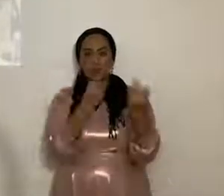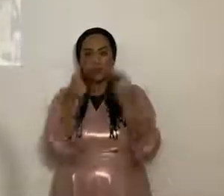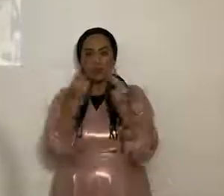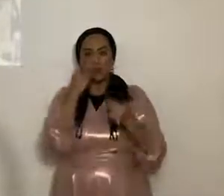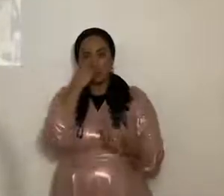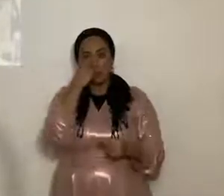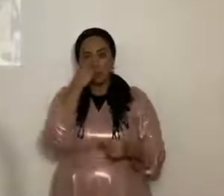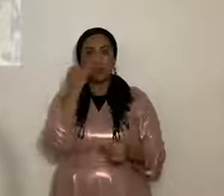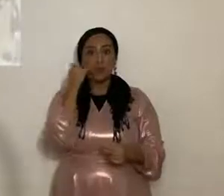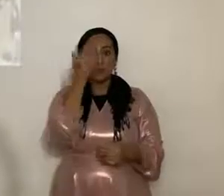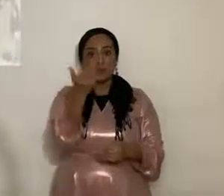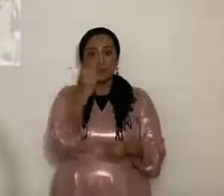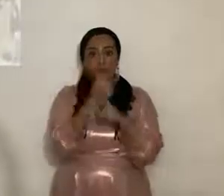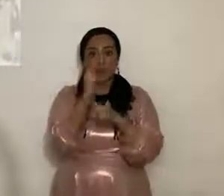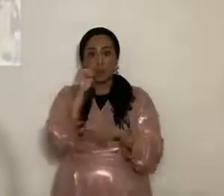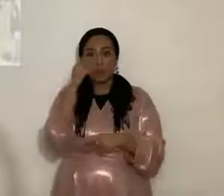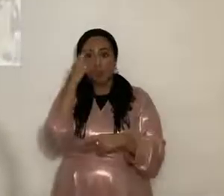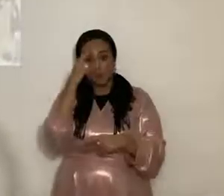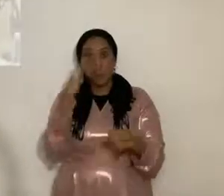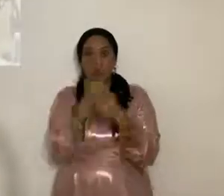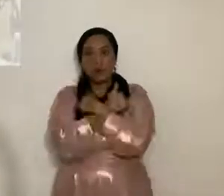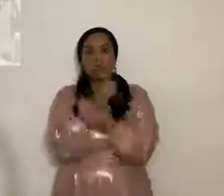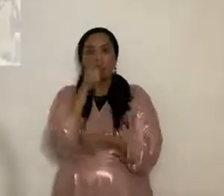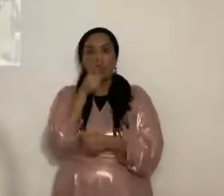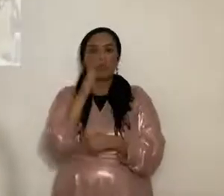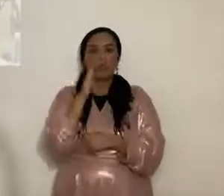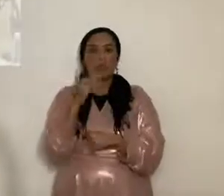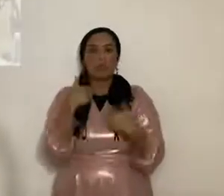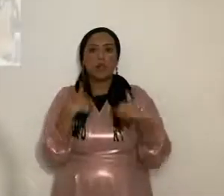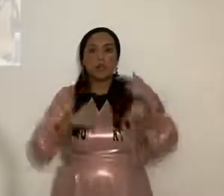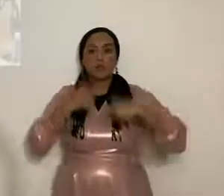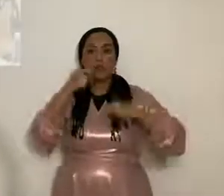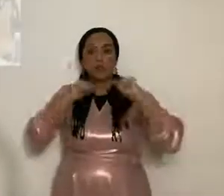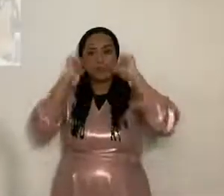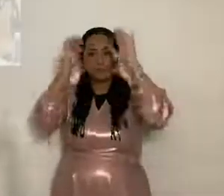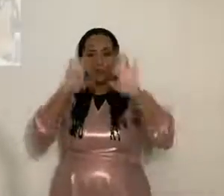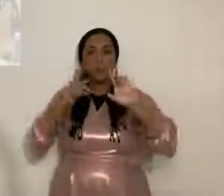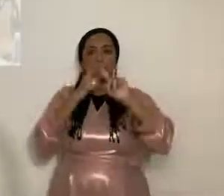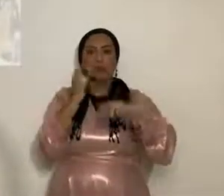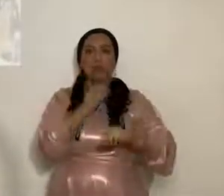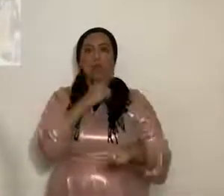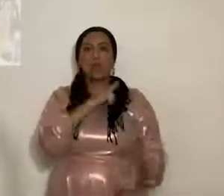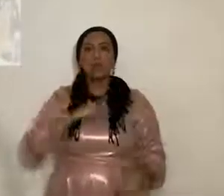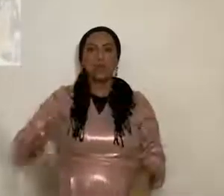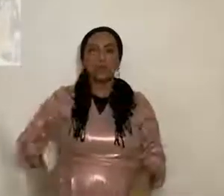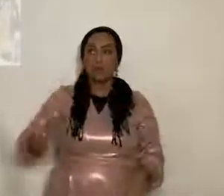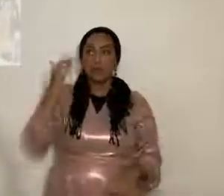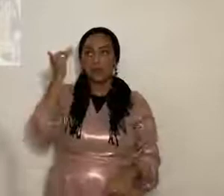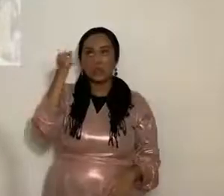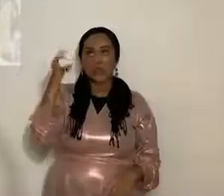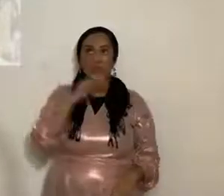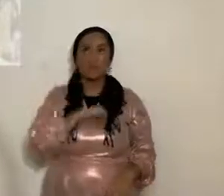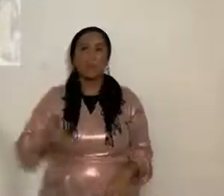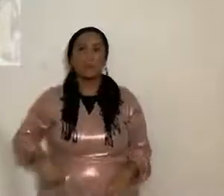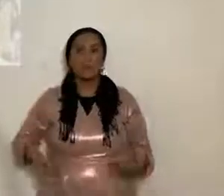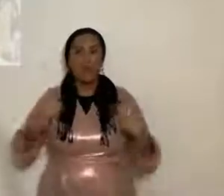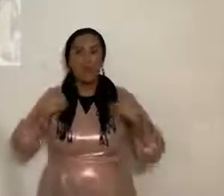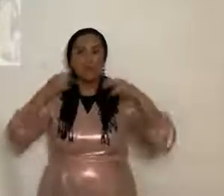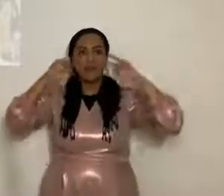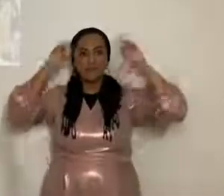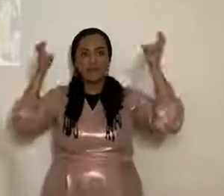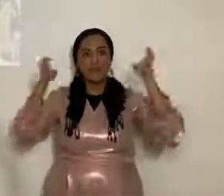Si tú guardas la Torah por amor, tendrás un galardón de nuestro Adón Yahshua HaMashiach. Hay un tema que se